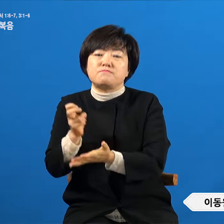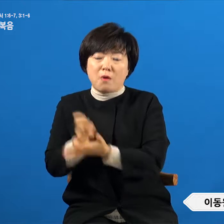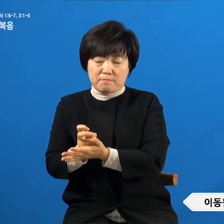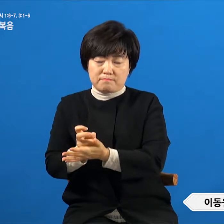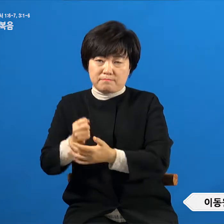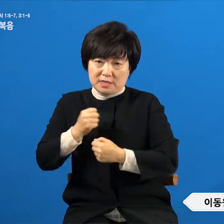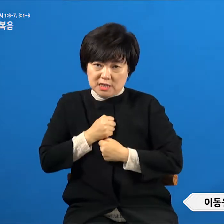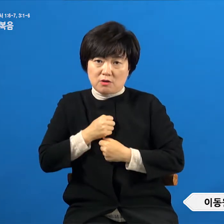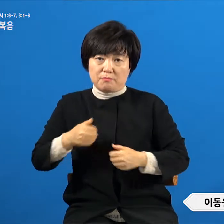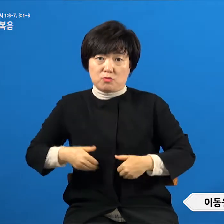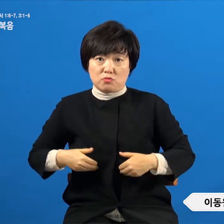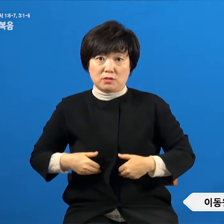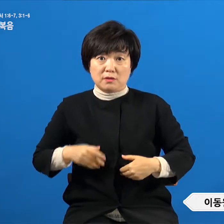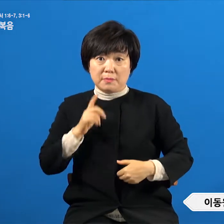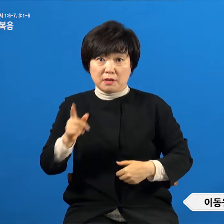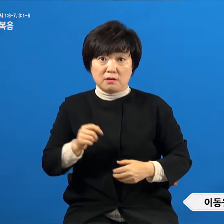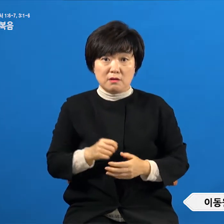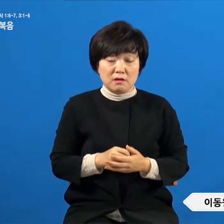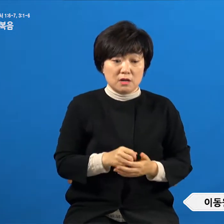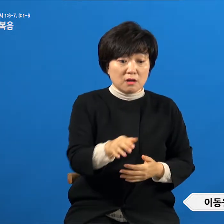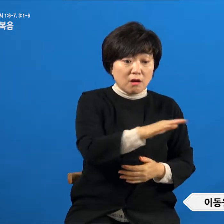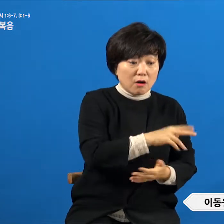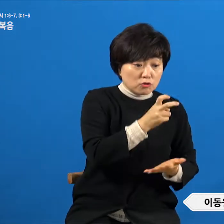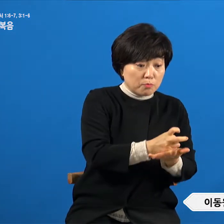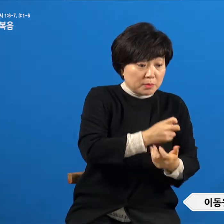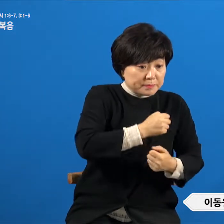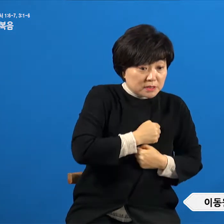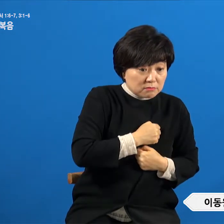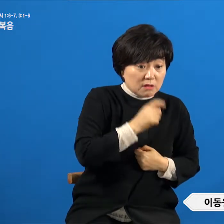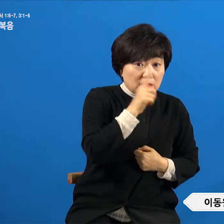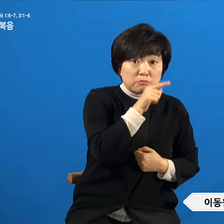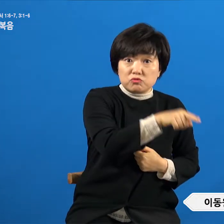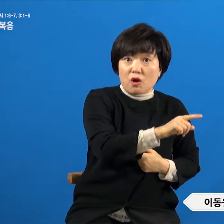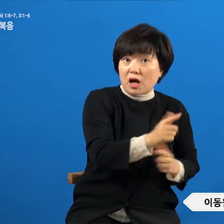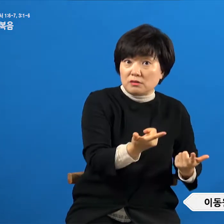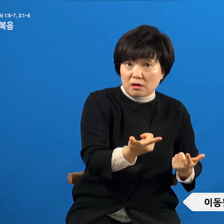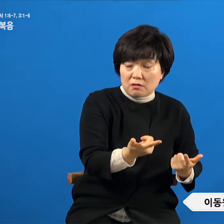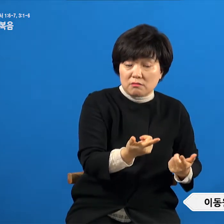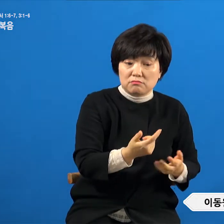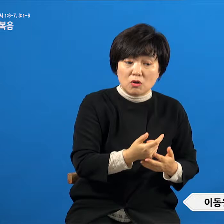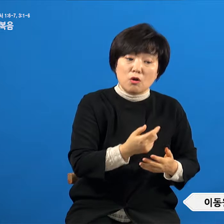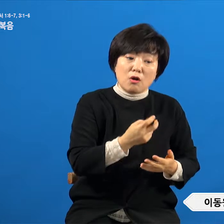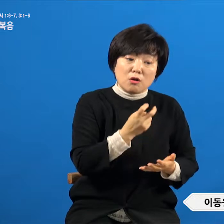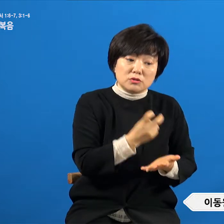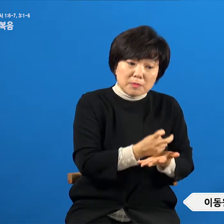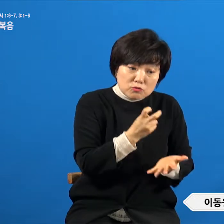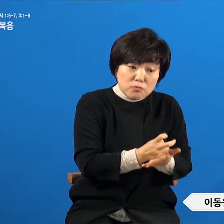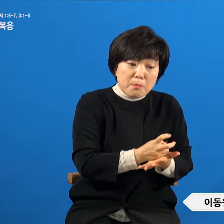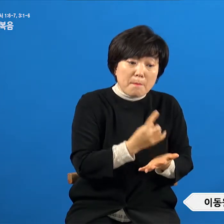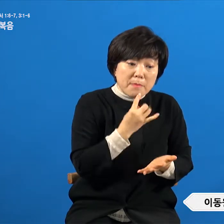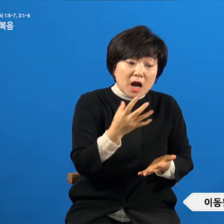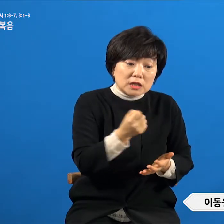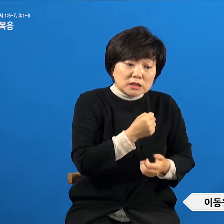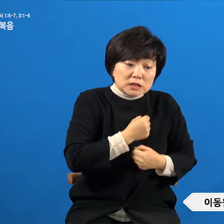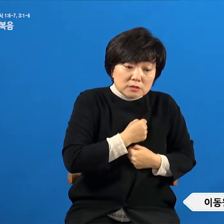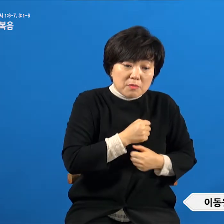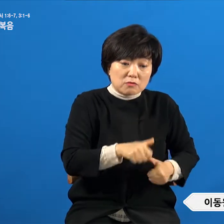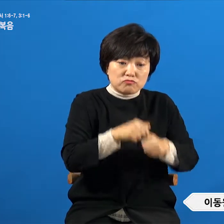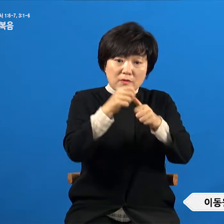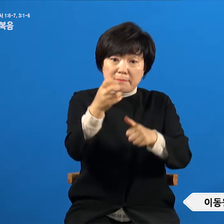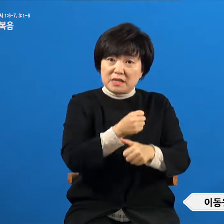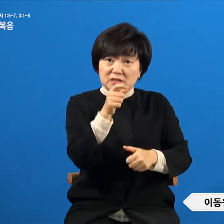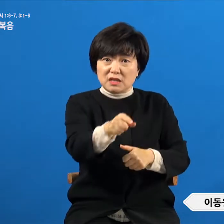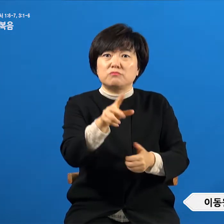아니에요. 나 그것이 구원의 조건은 아니라는 것입니다. 예를 들어서 할례 같은 것. 유대인들은 하나님의 백성이